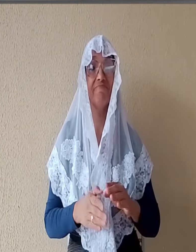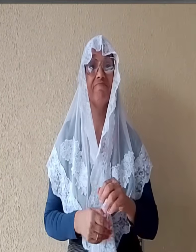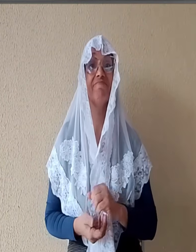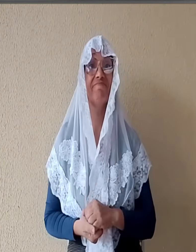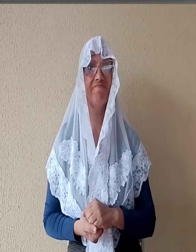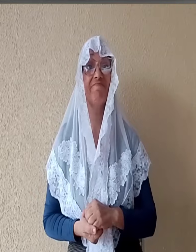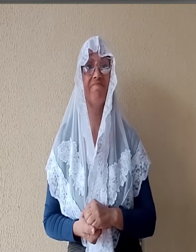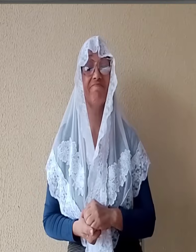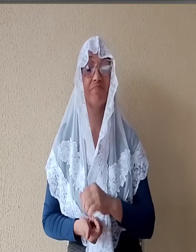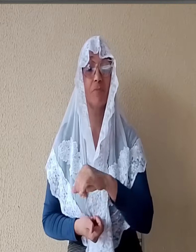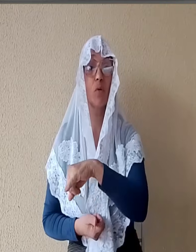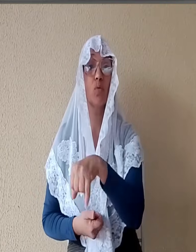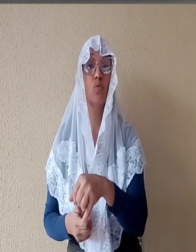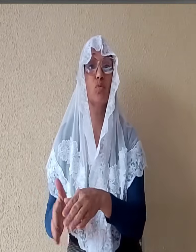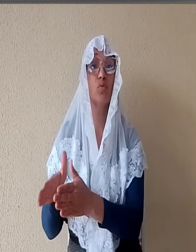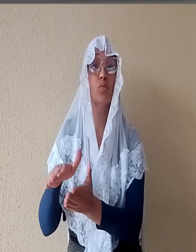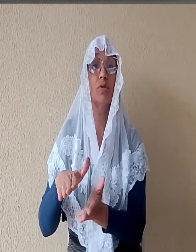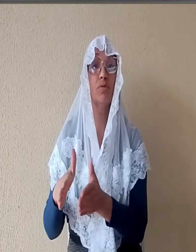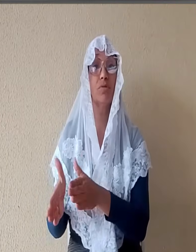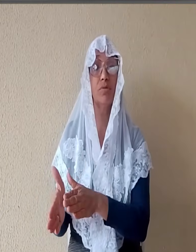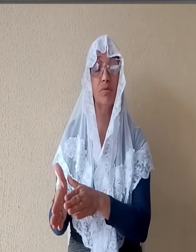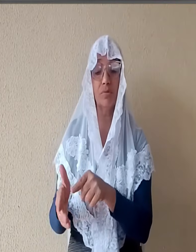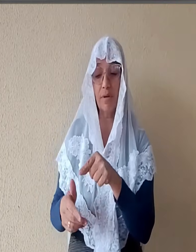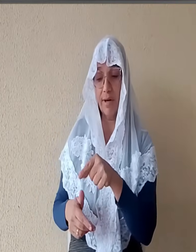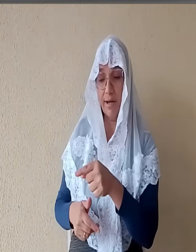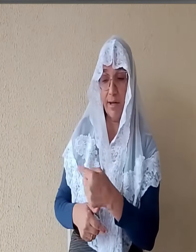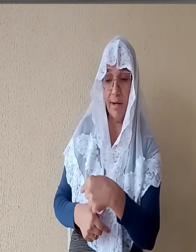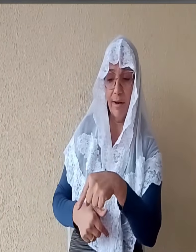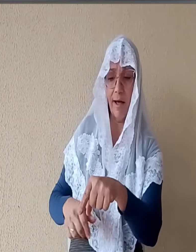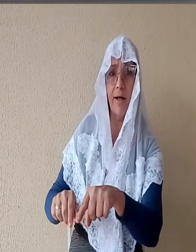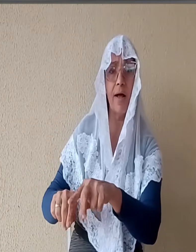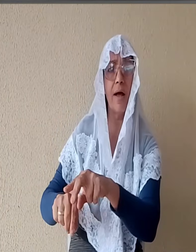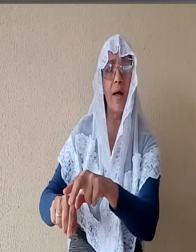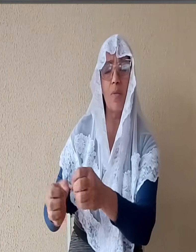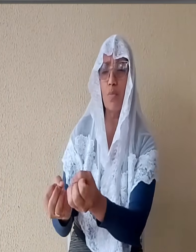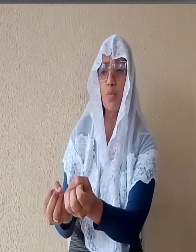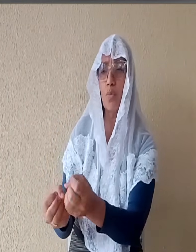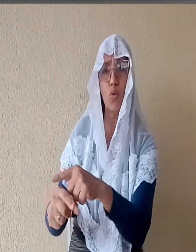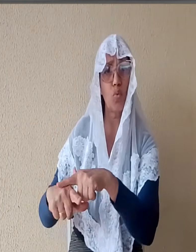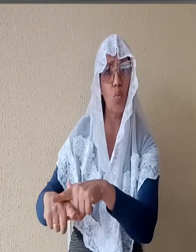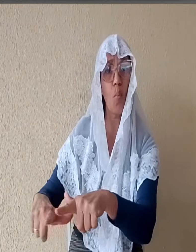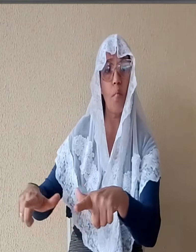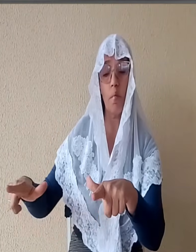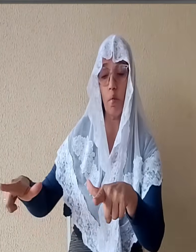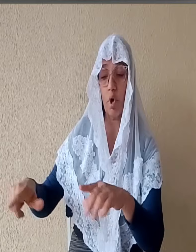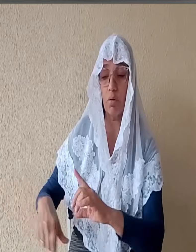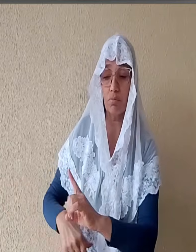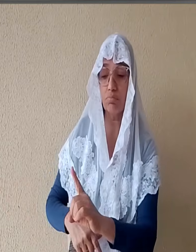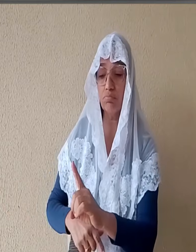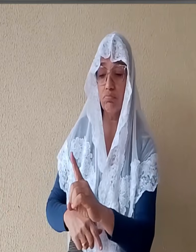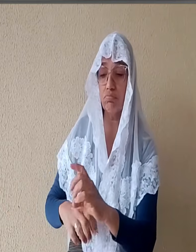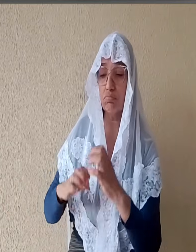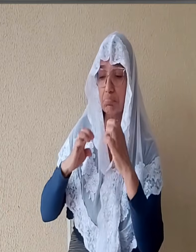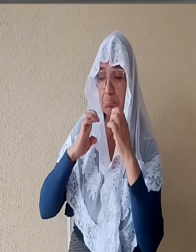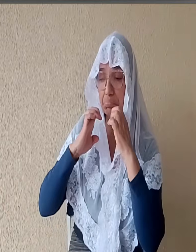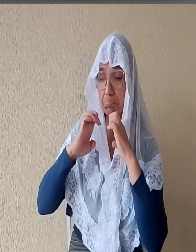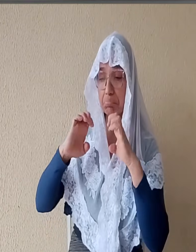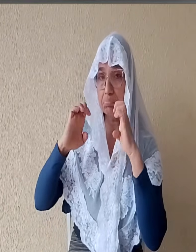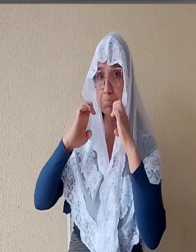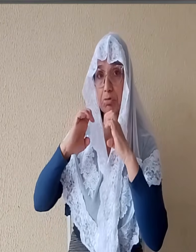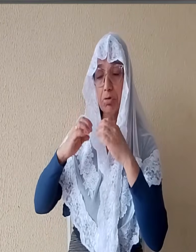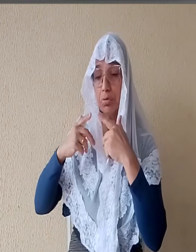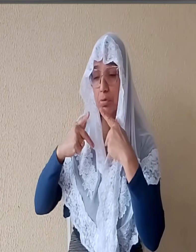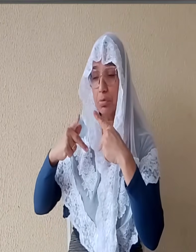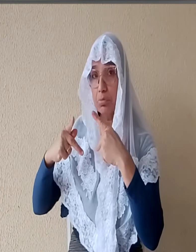João, olha, eu não vou estar falando mais aqui, mas todo dia ele ia, quando ele ia,